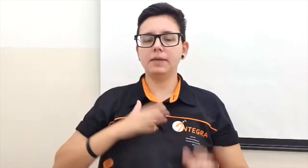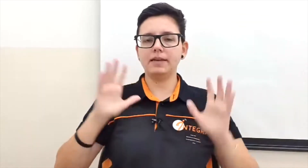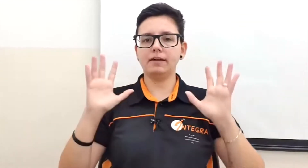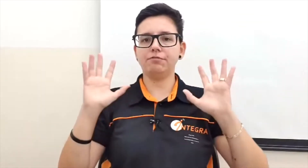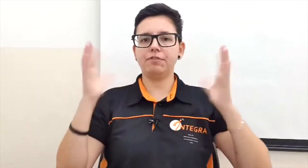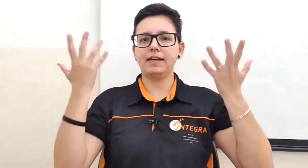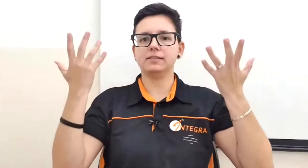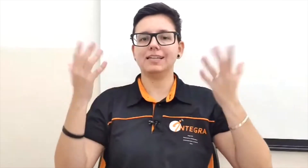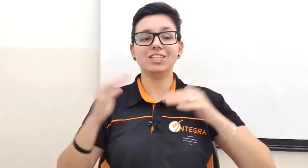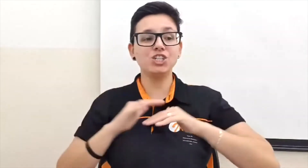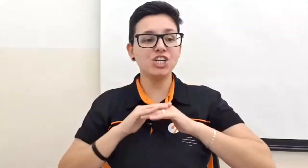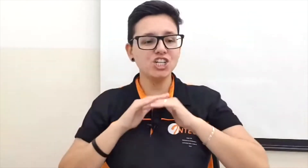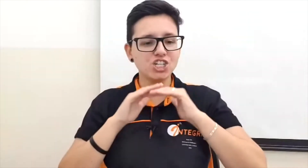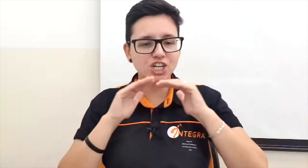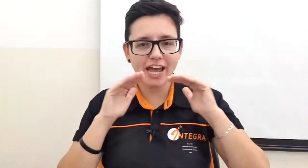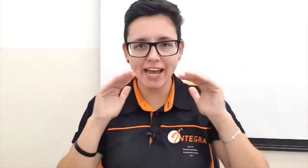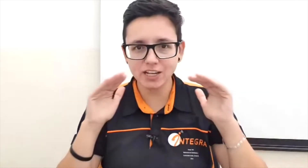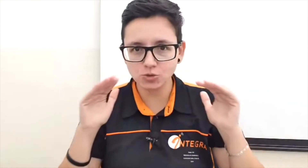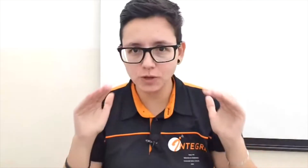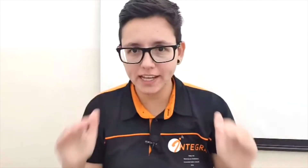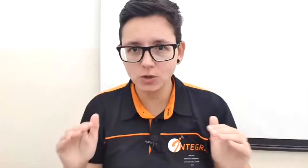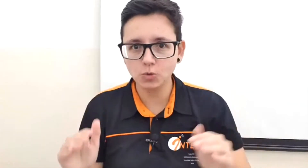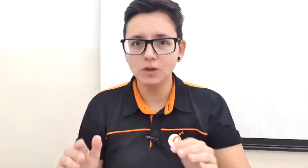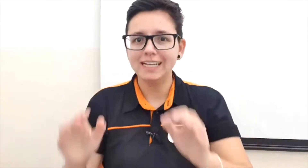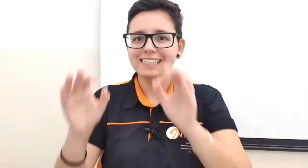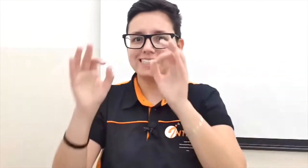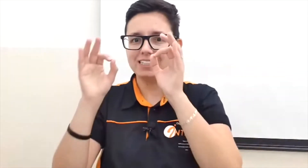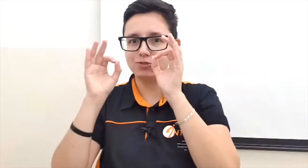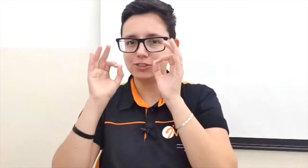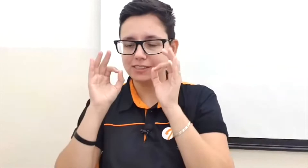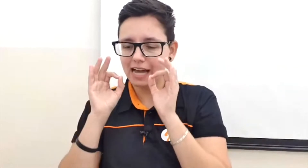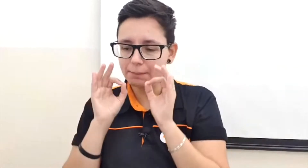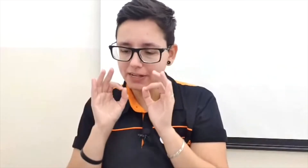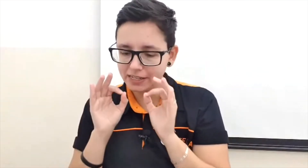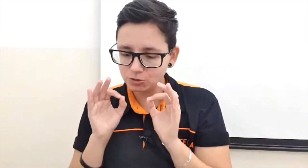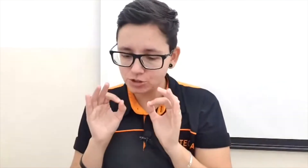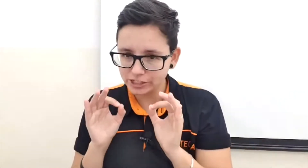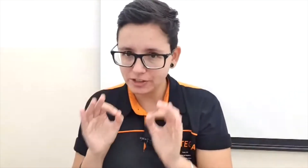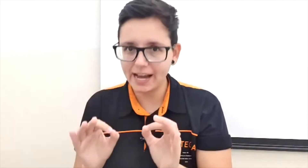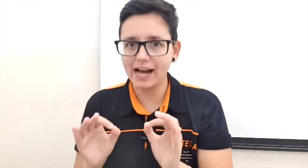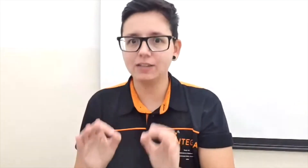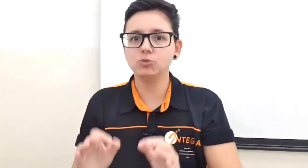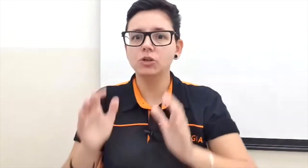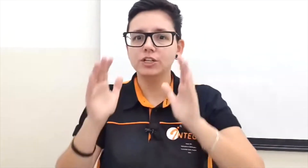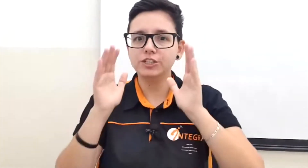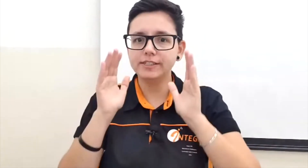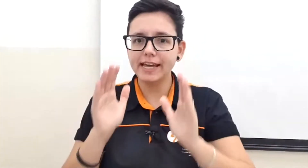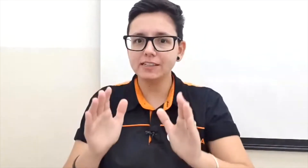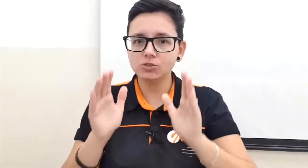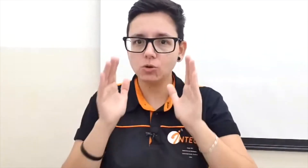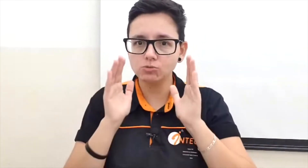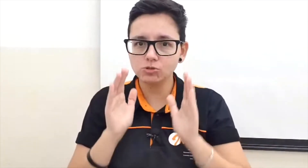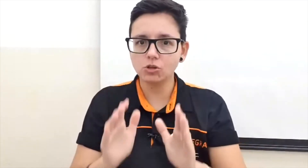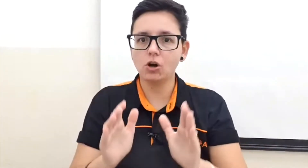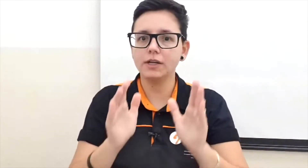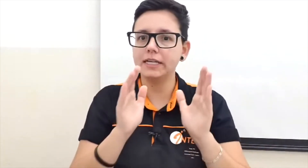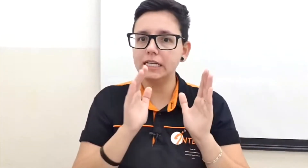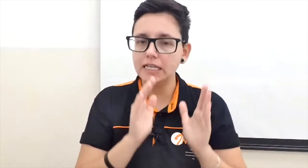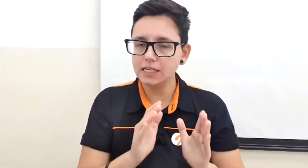minha festa. De jeito nenhum. Se você aprendeu do jeito errado, desconstrói